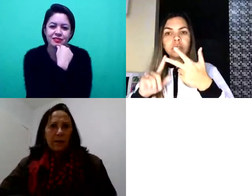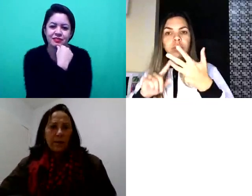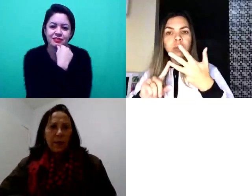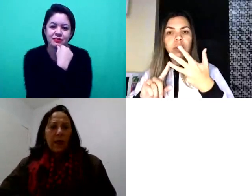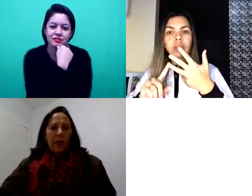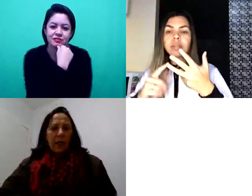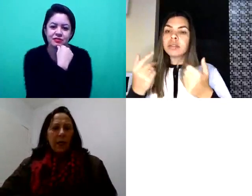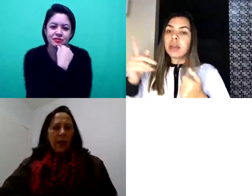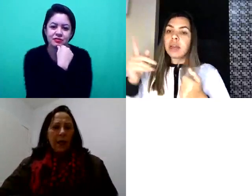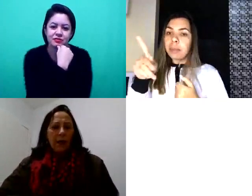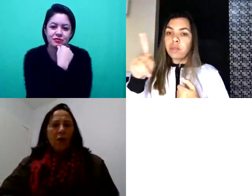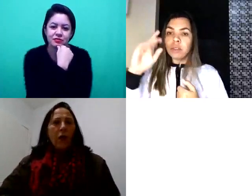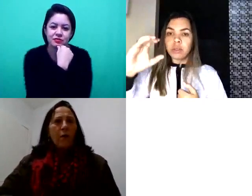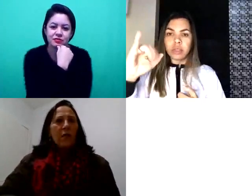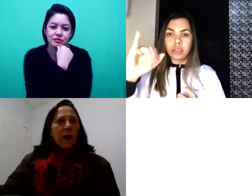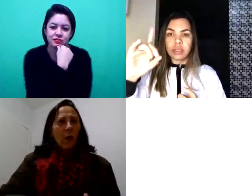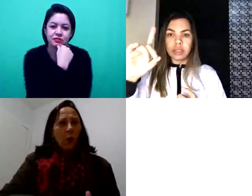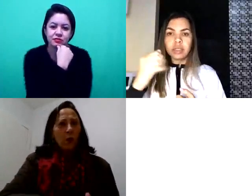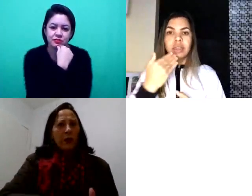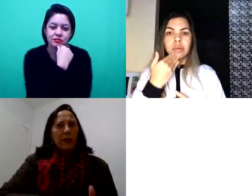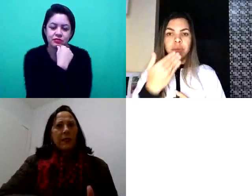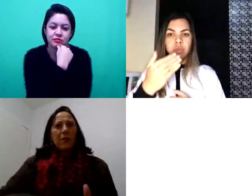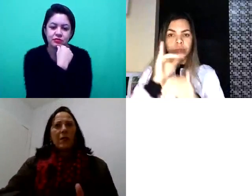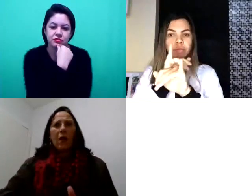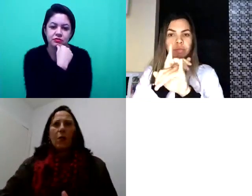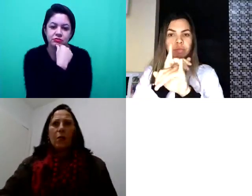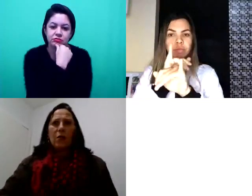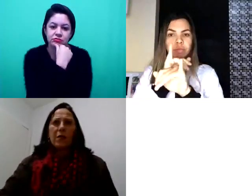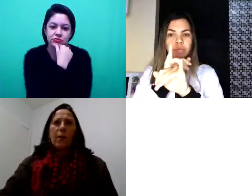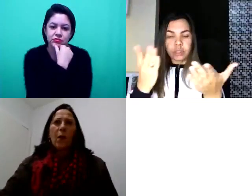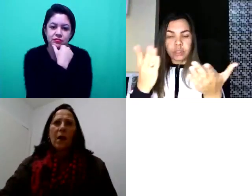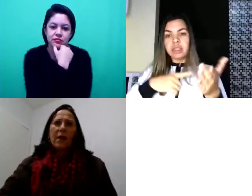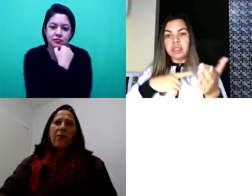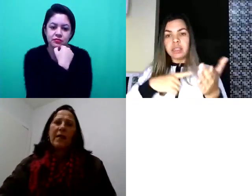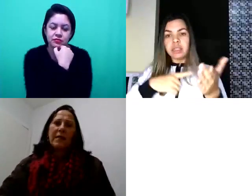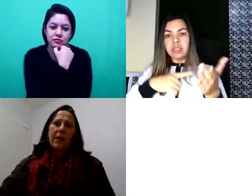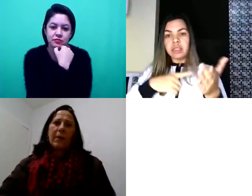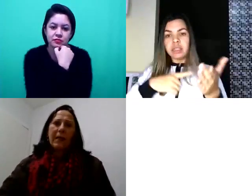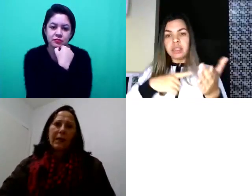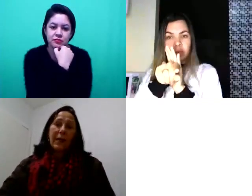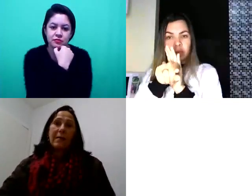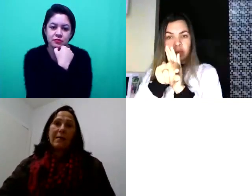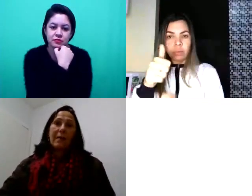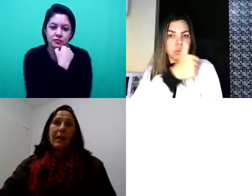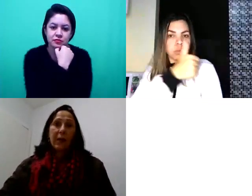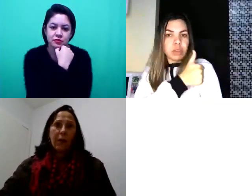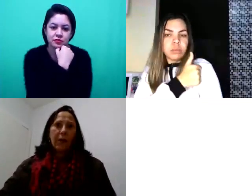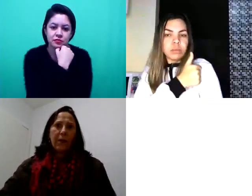vocês. Houve algumas perguntas se os alunos podem fazer pesquisa de campo.